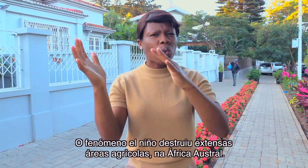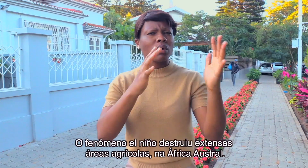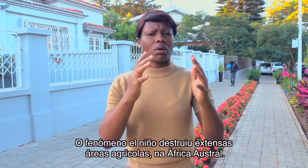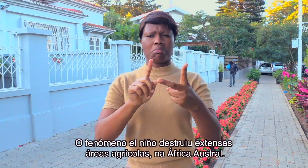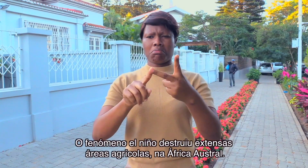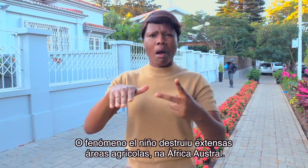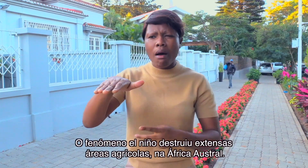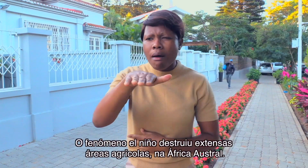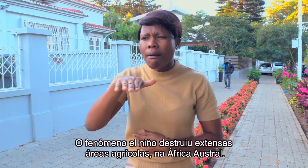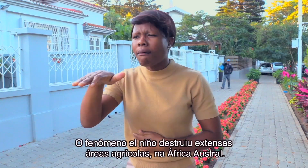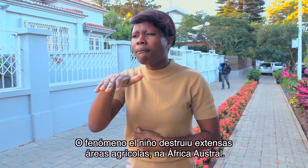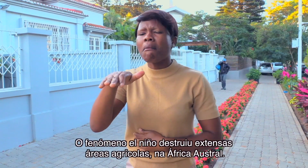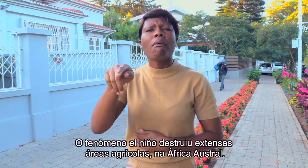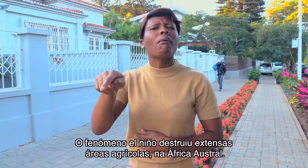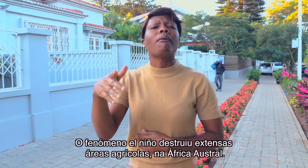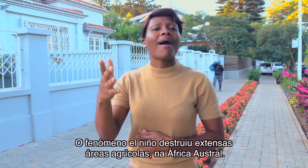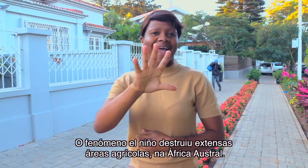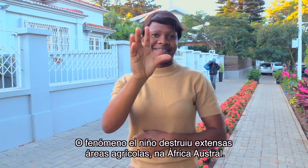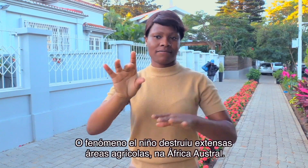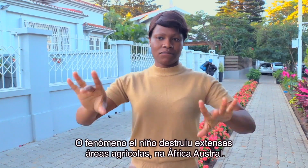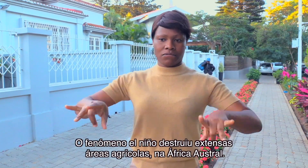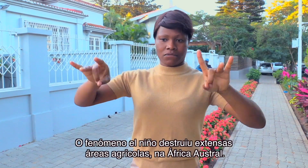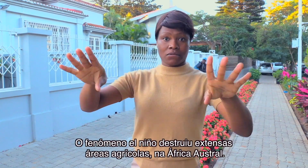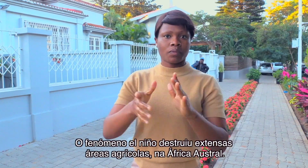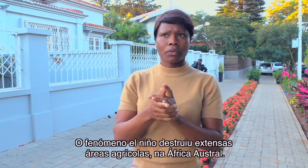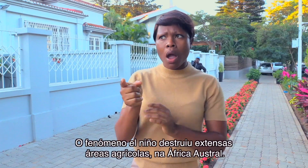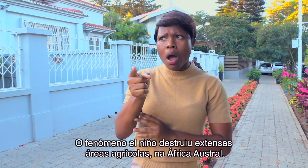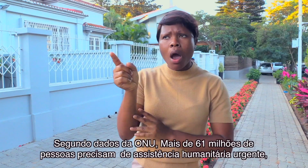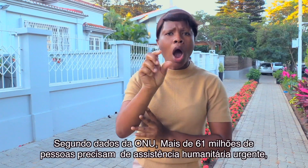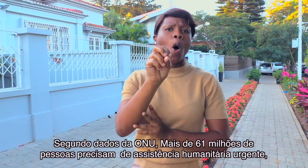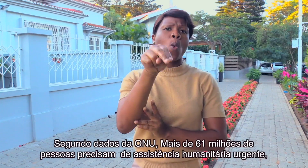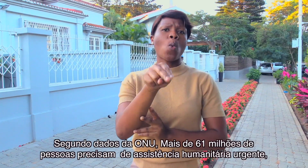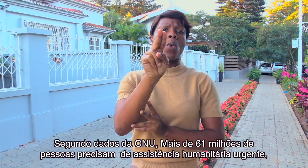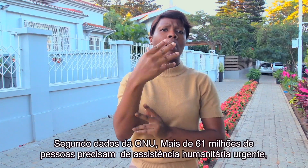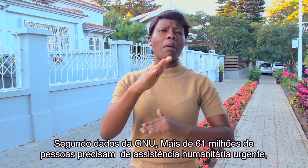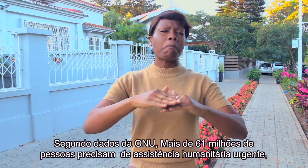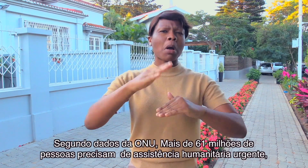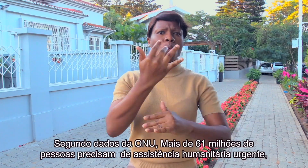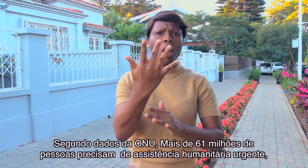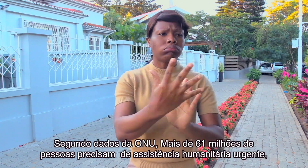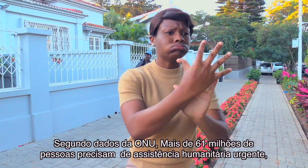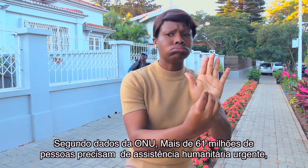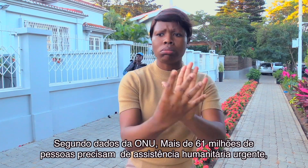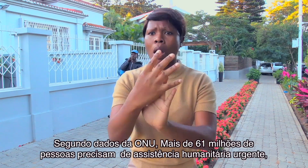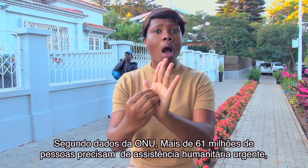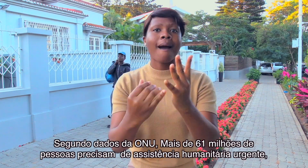O fenômeno El Niño destruiu extensas áreas agrícolas na África Austral. Segundo dados da ONU, mais de 61 milhões